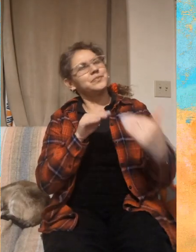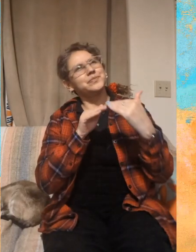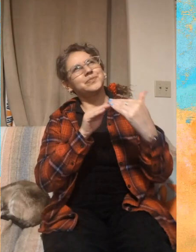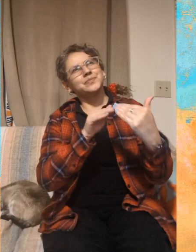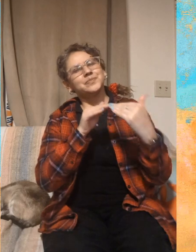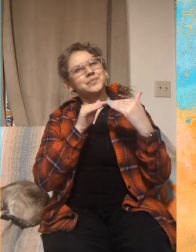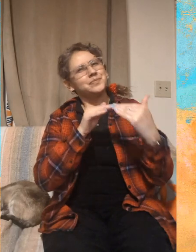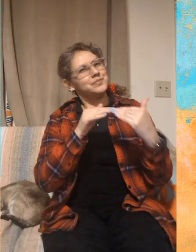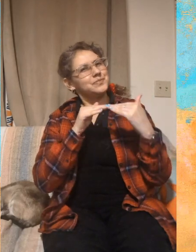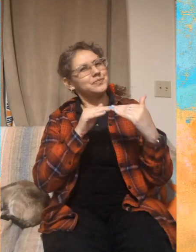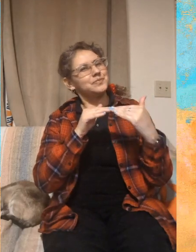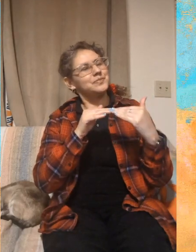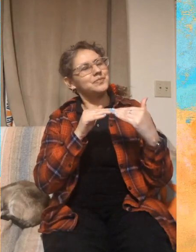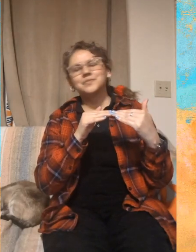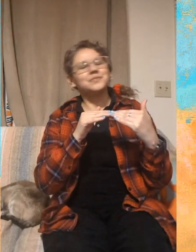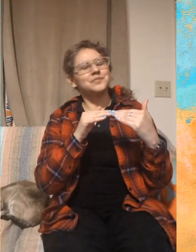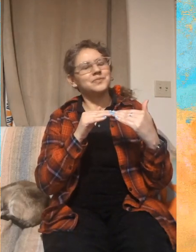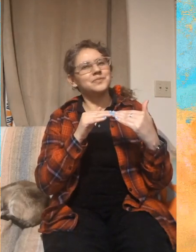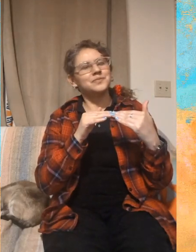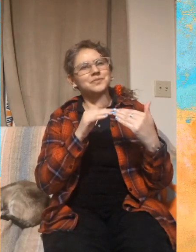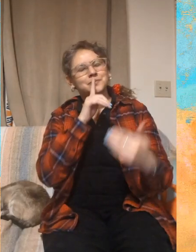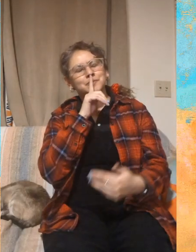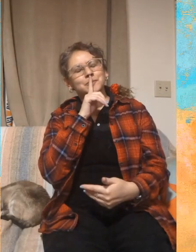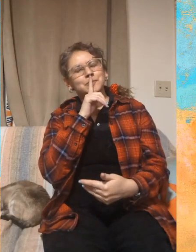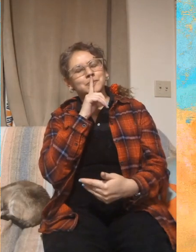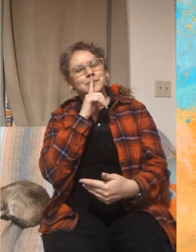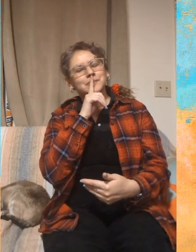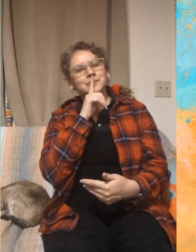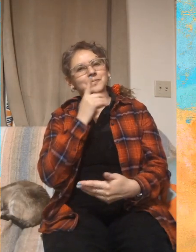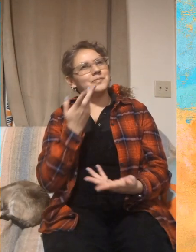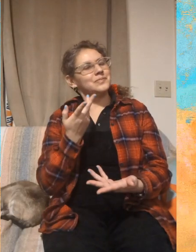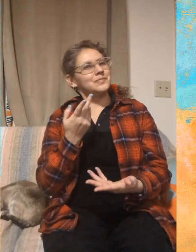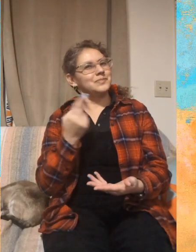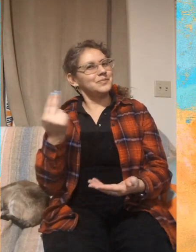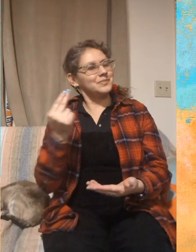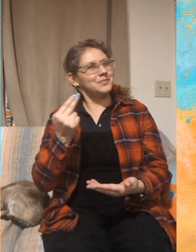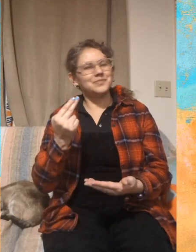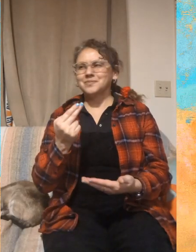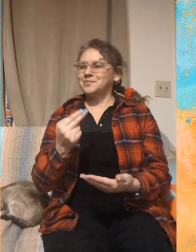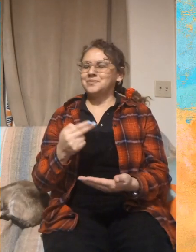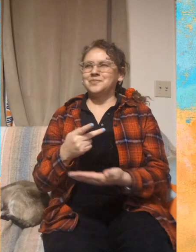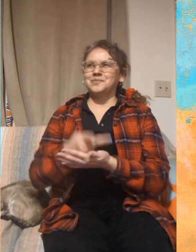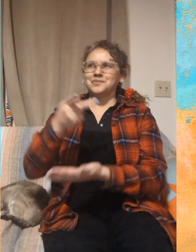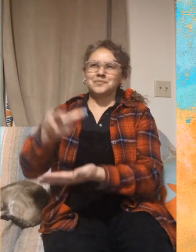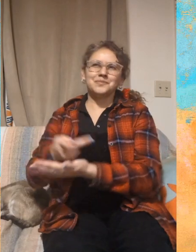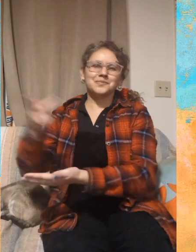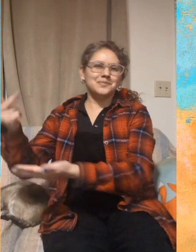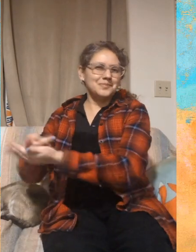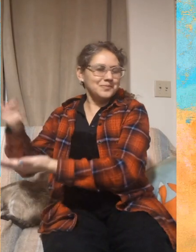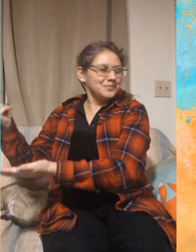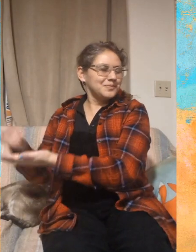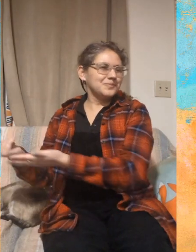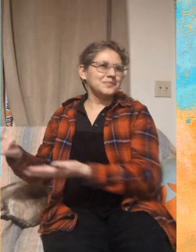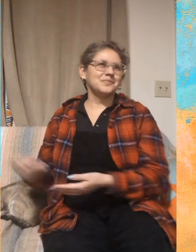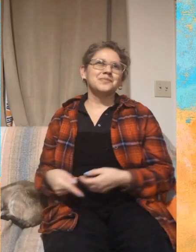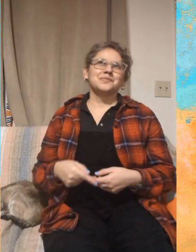incómoda con mi situación laboral. Tengo mucho más trabajo, pero de alguna manera terminé ganando